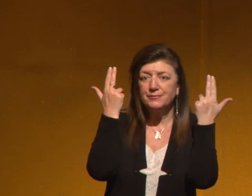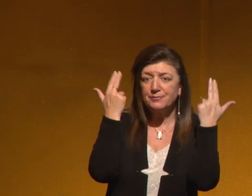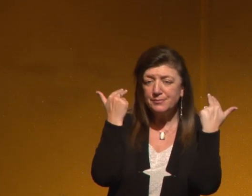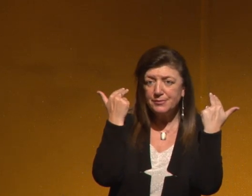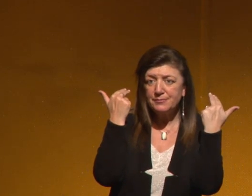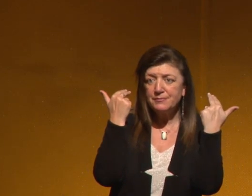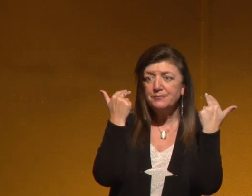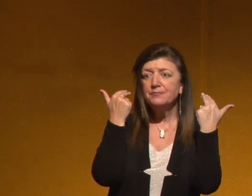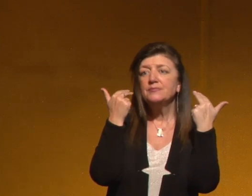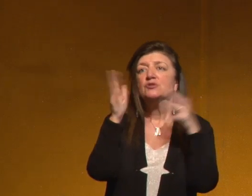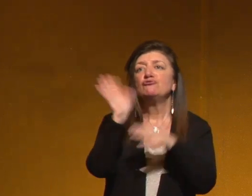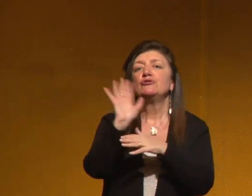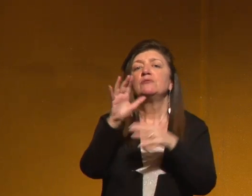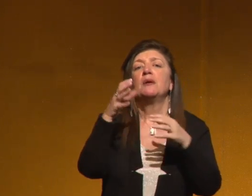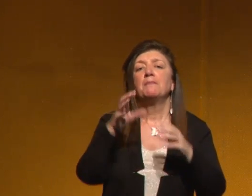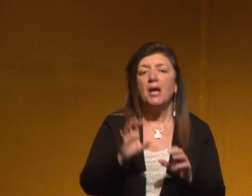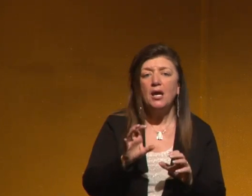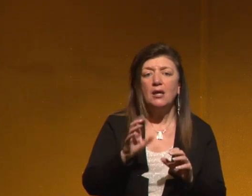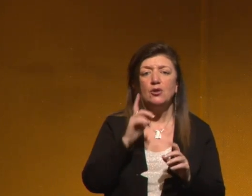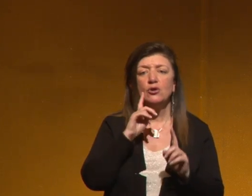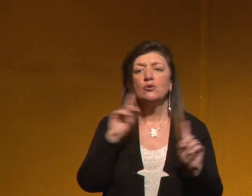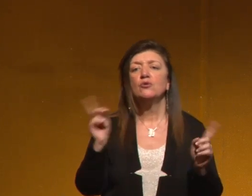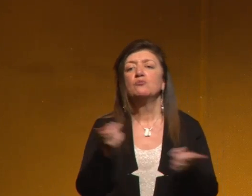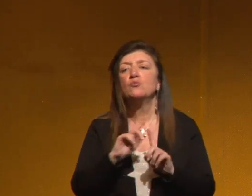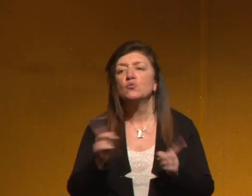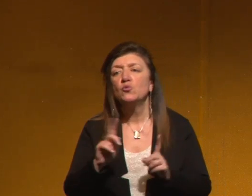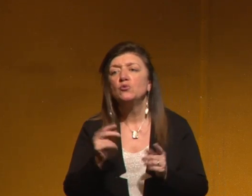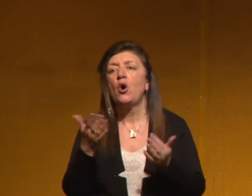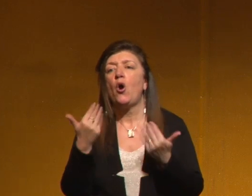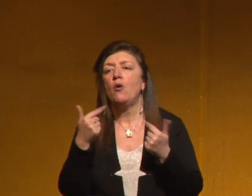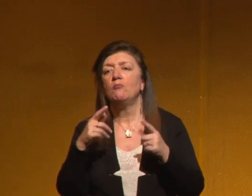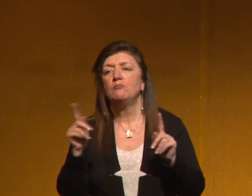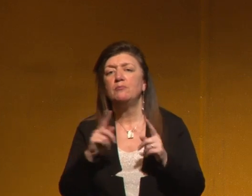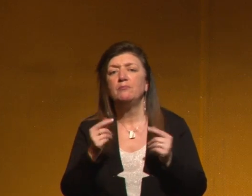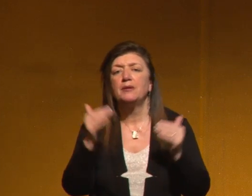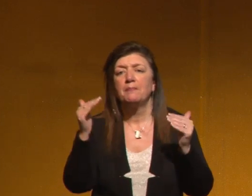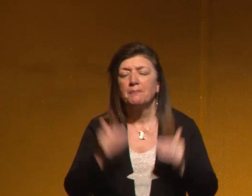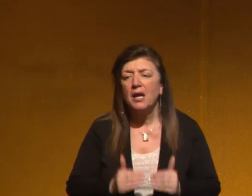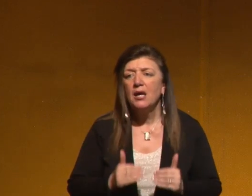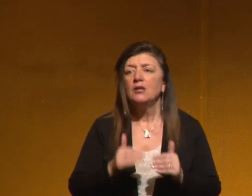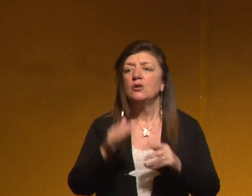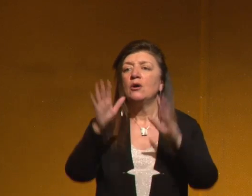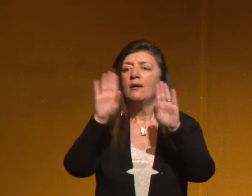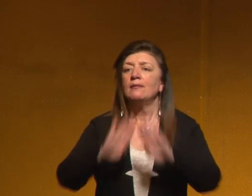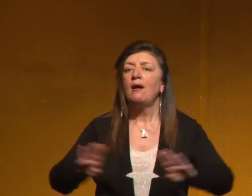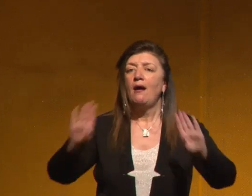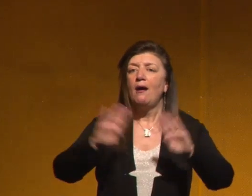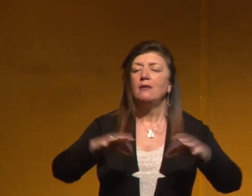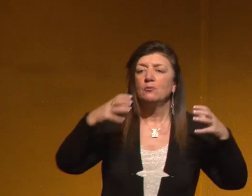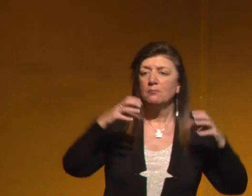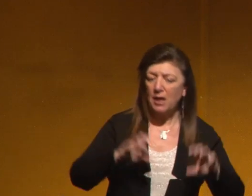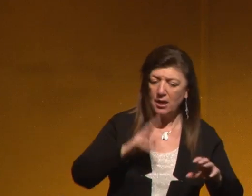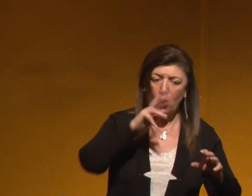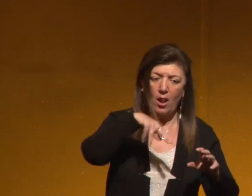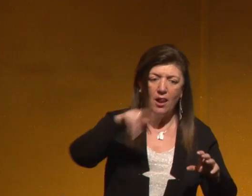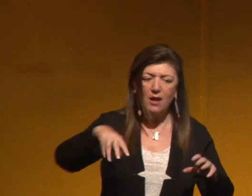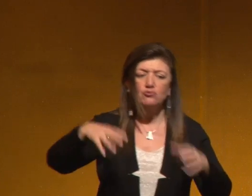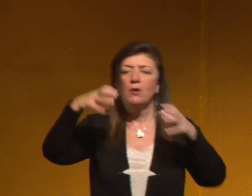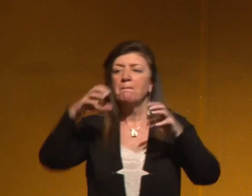si va al cinema meno di altri si ascolta musica si compra musica meno di altri si batte altro meno di altri si cui lei che gi meno di altri non è così